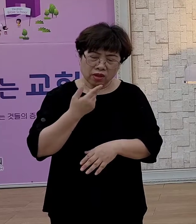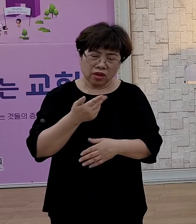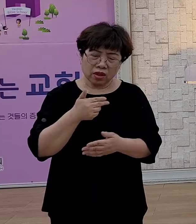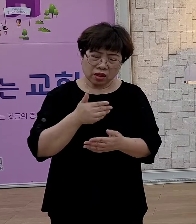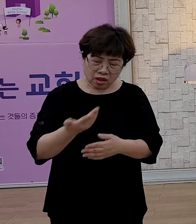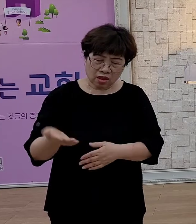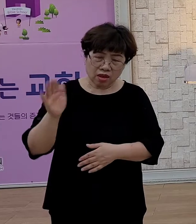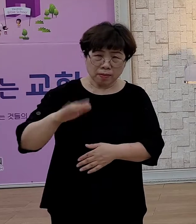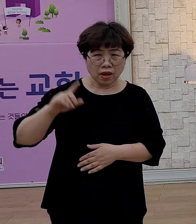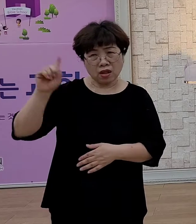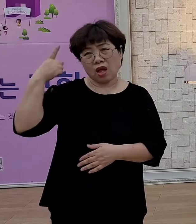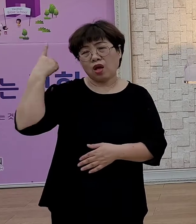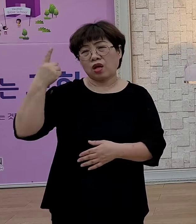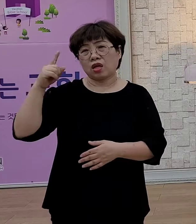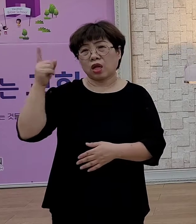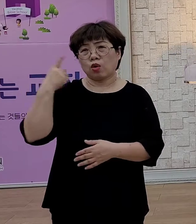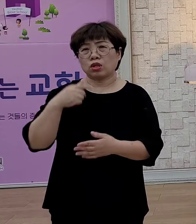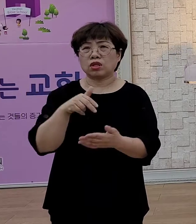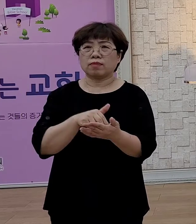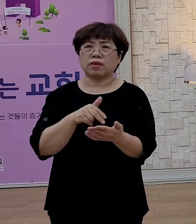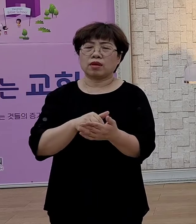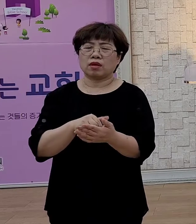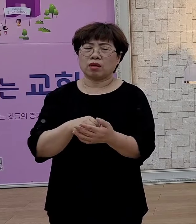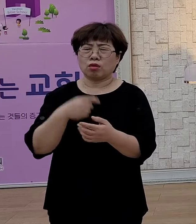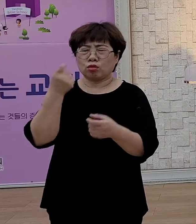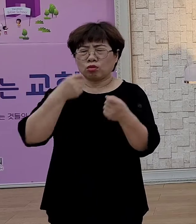처해서 올 기력이 없을 만큼